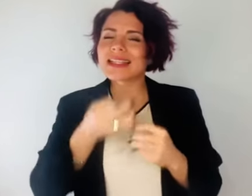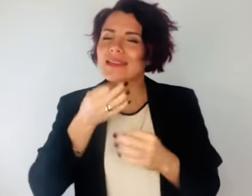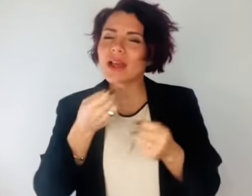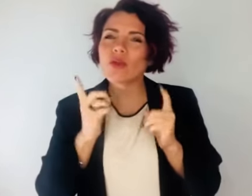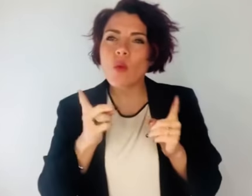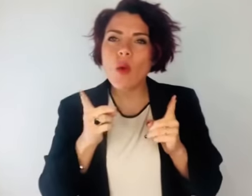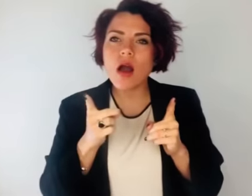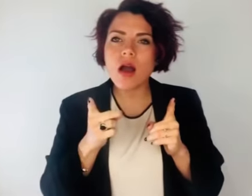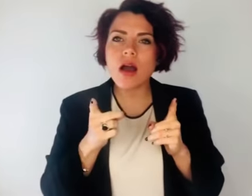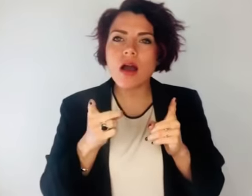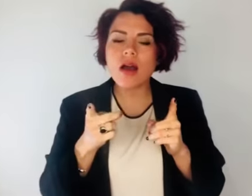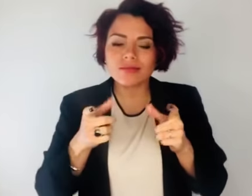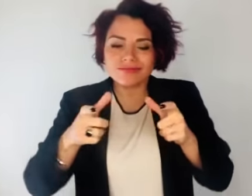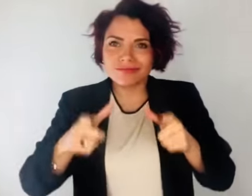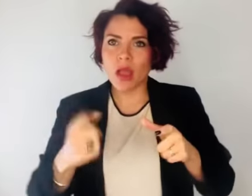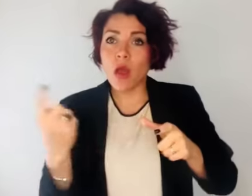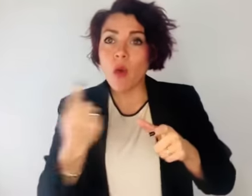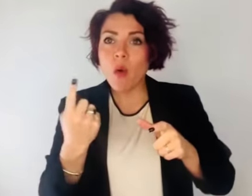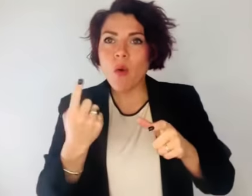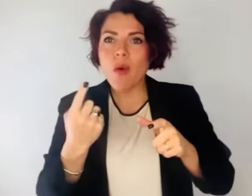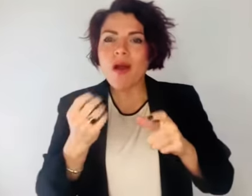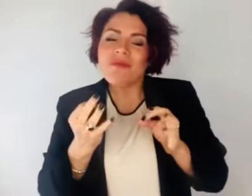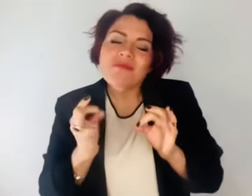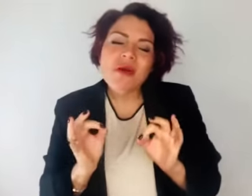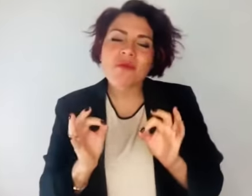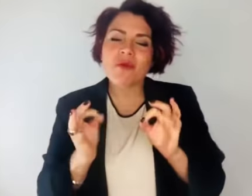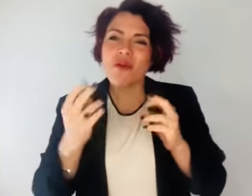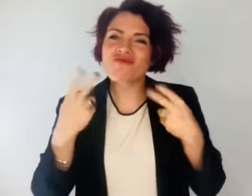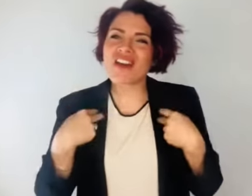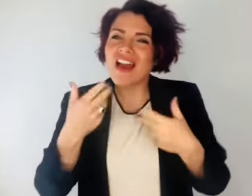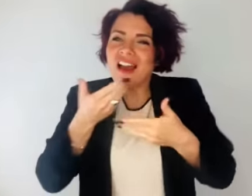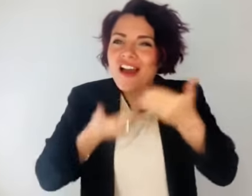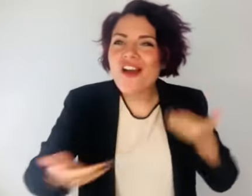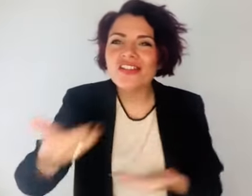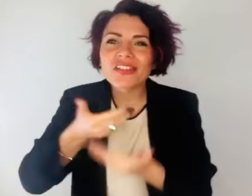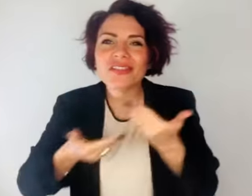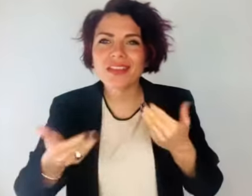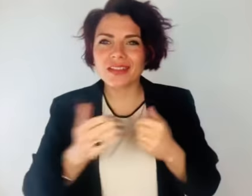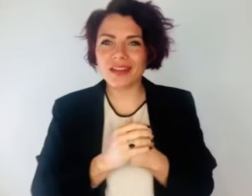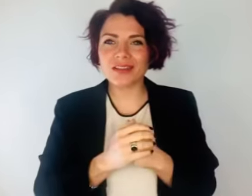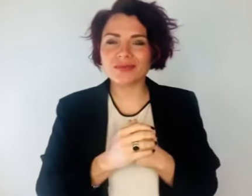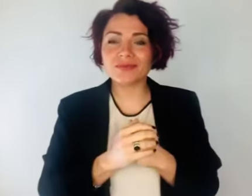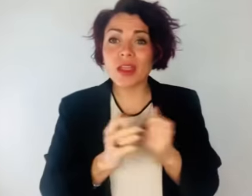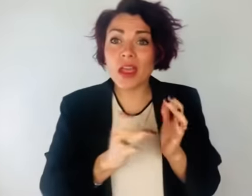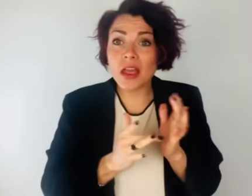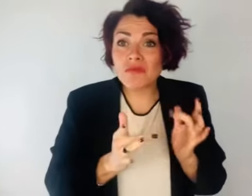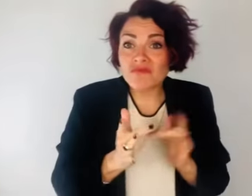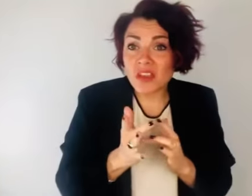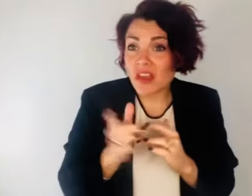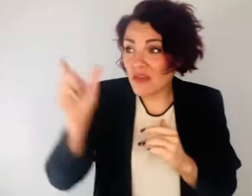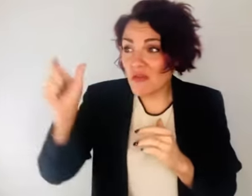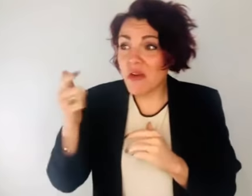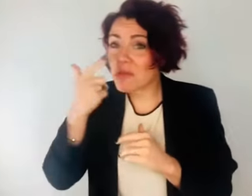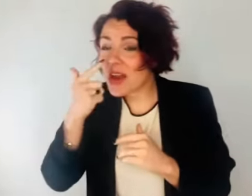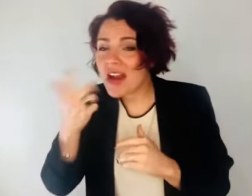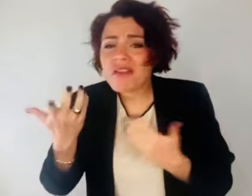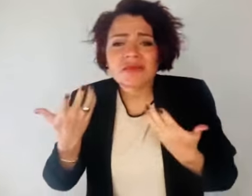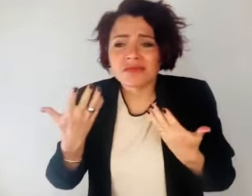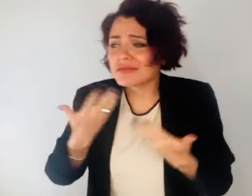significa condividere la vita si festeggia la vita la vita di gesù viene comunicata a quest'uomo un po